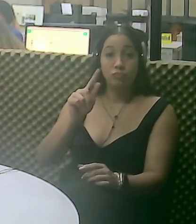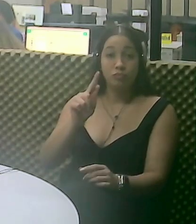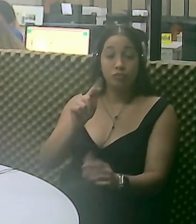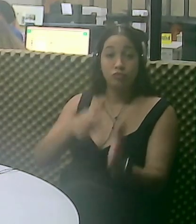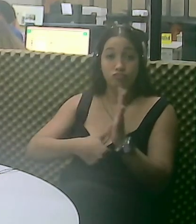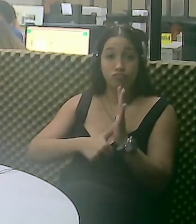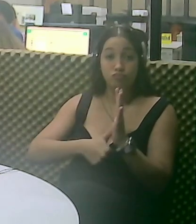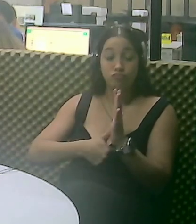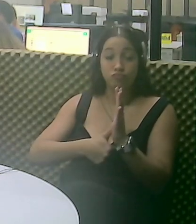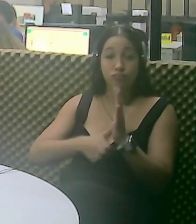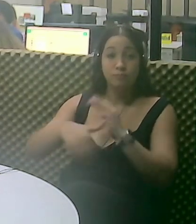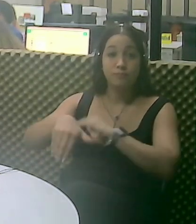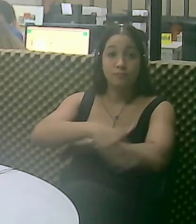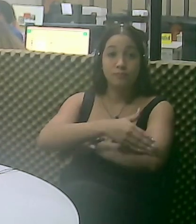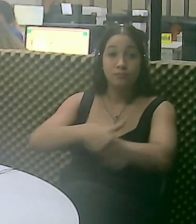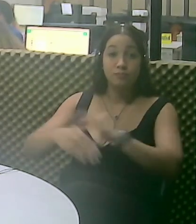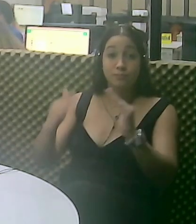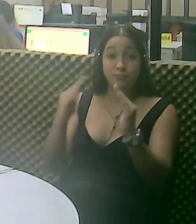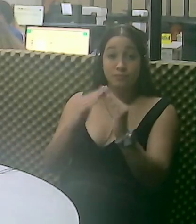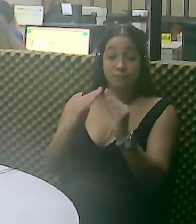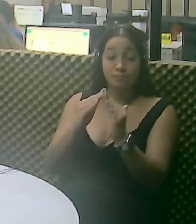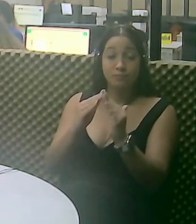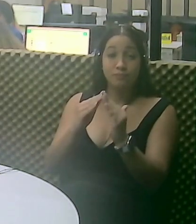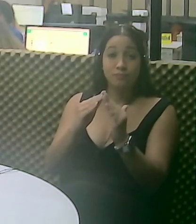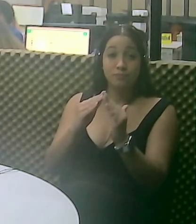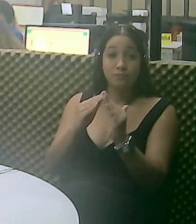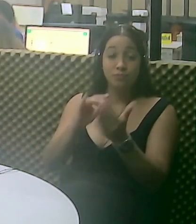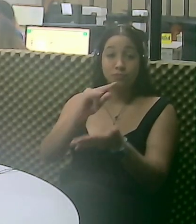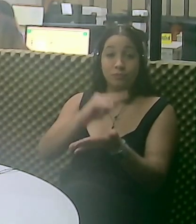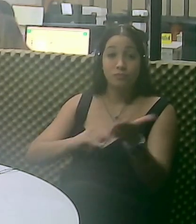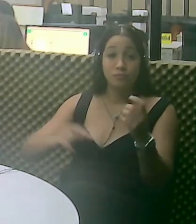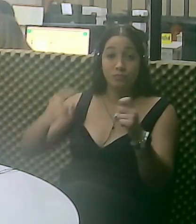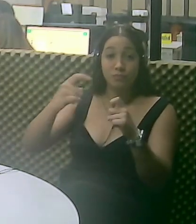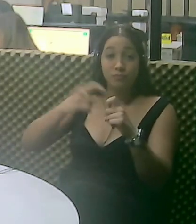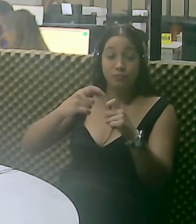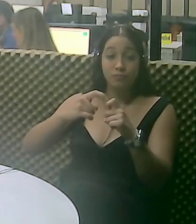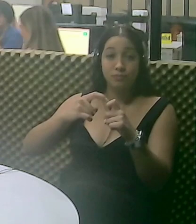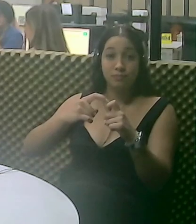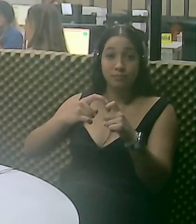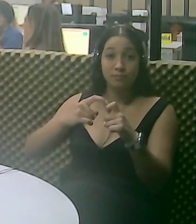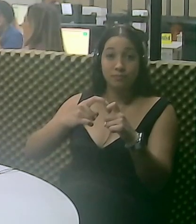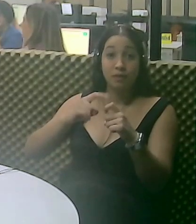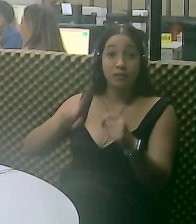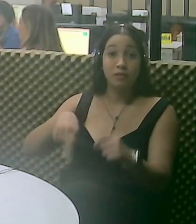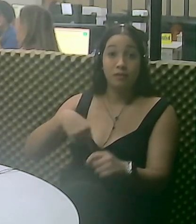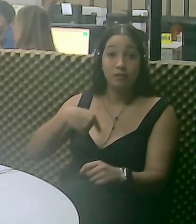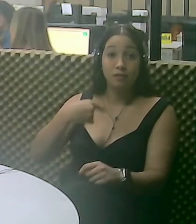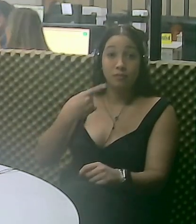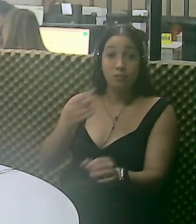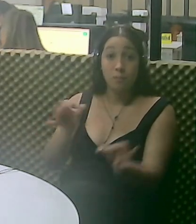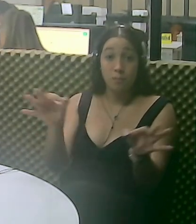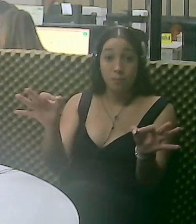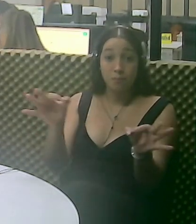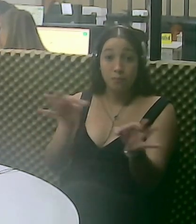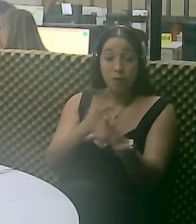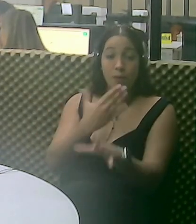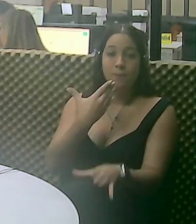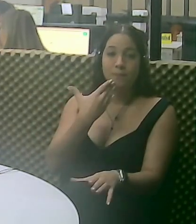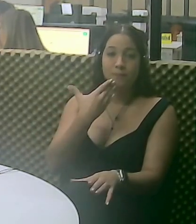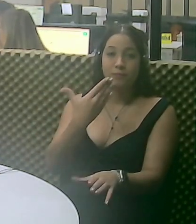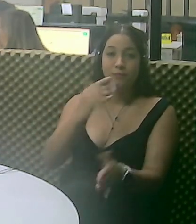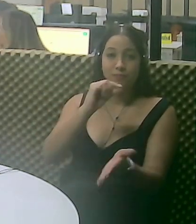aluno, comprovante de residência e atestado médico. Apenas depois de fazer isso, a solicitação